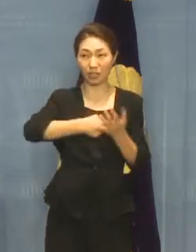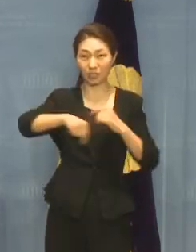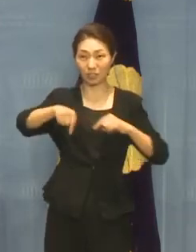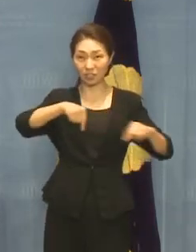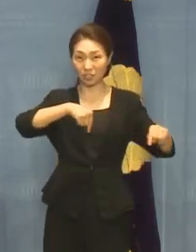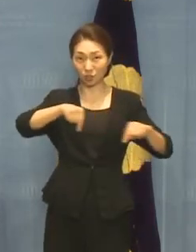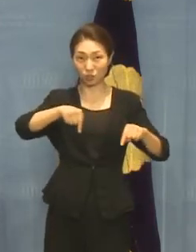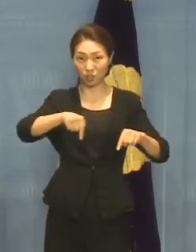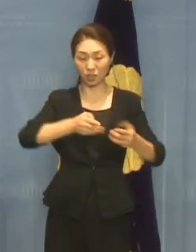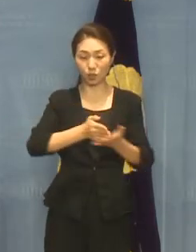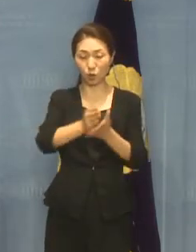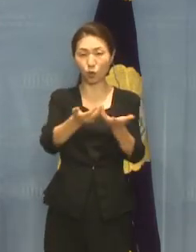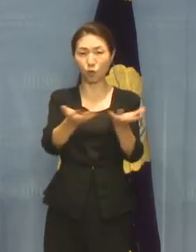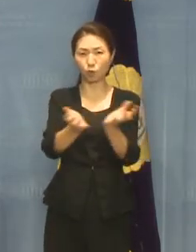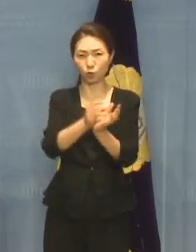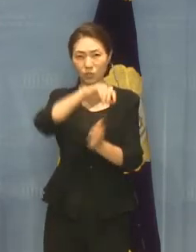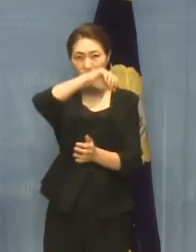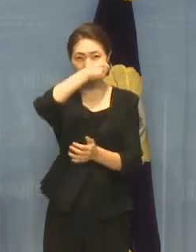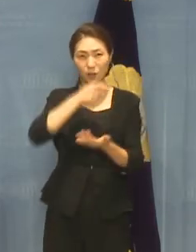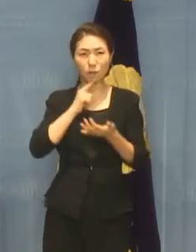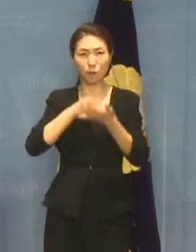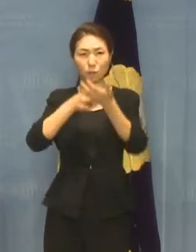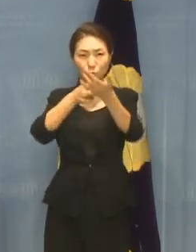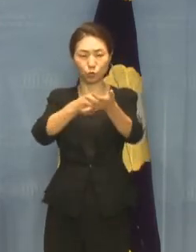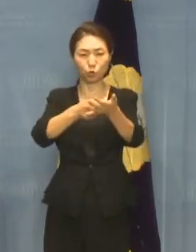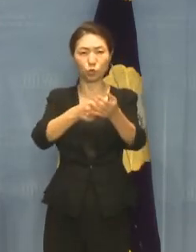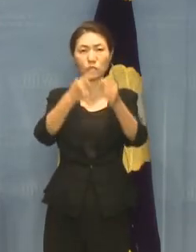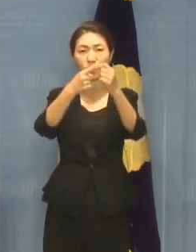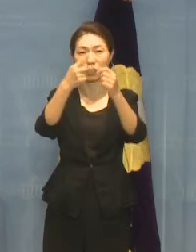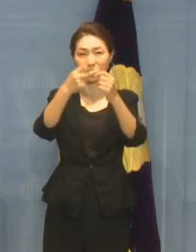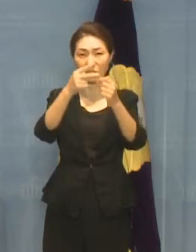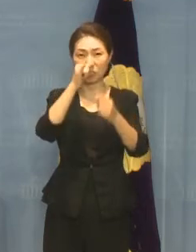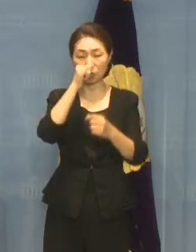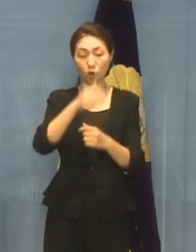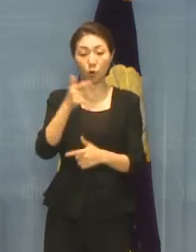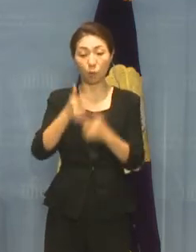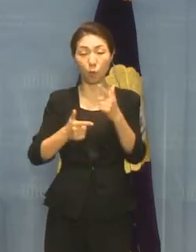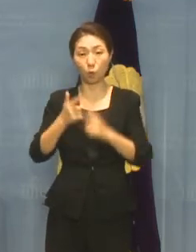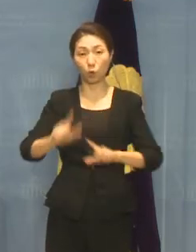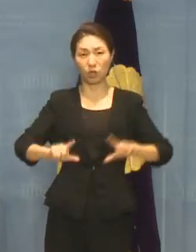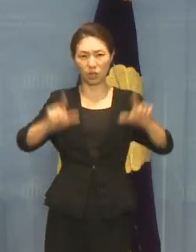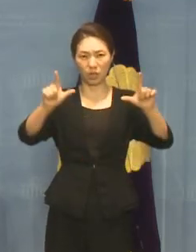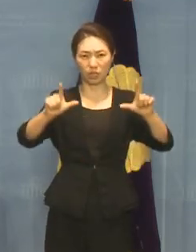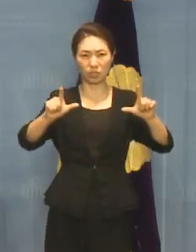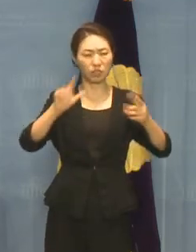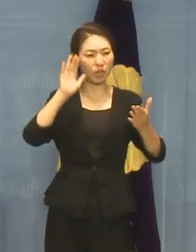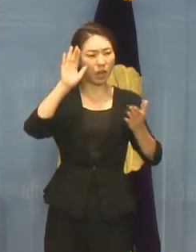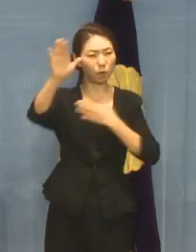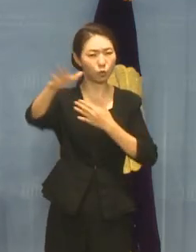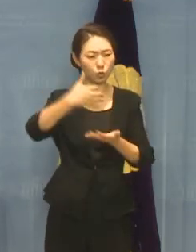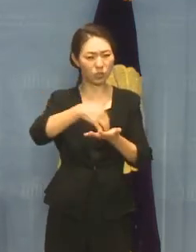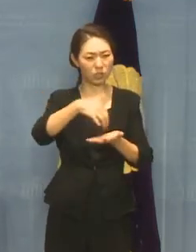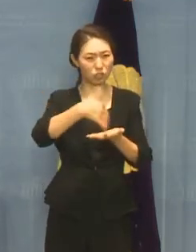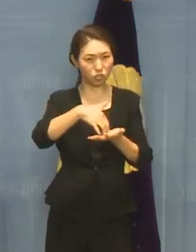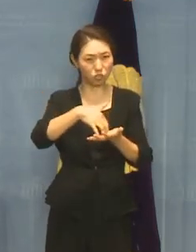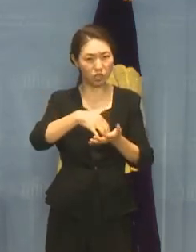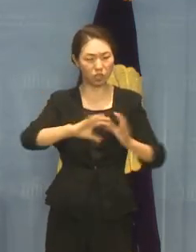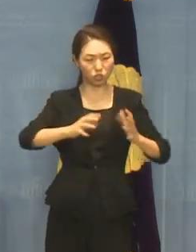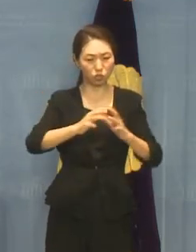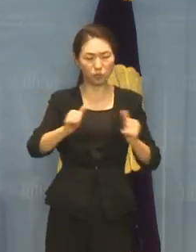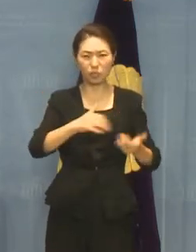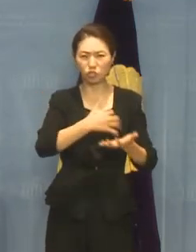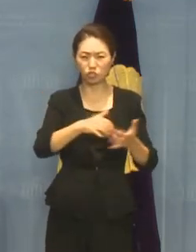2건의 예산 발간물을 발간합니다. 목요일에는 장기적인 인구 구조 변화, 잠재 성장률 둔화 등에